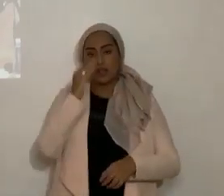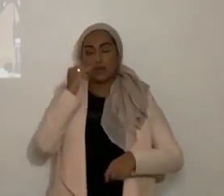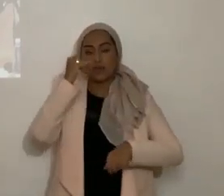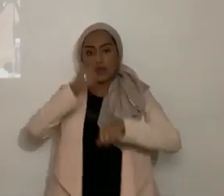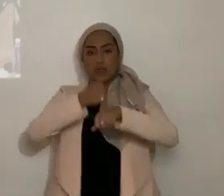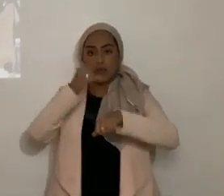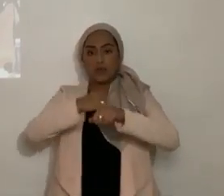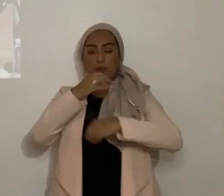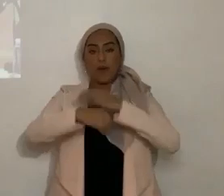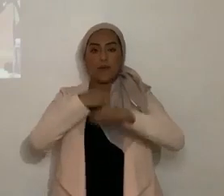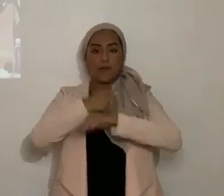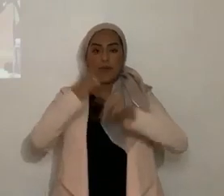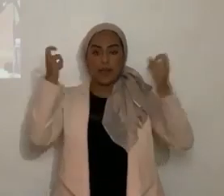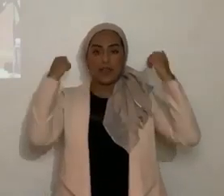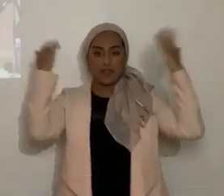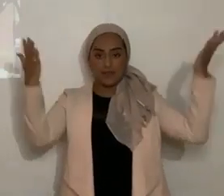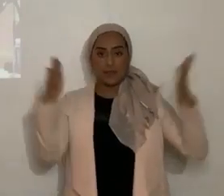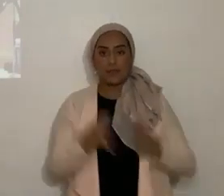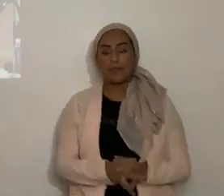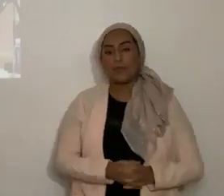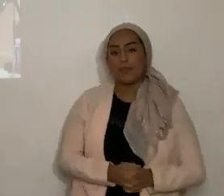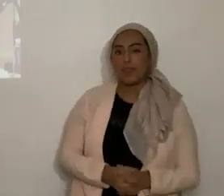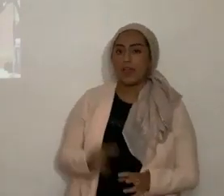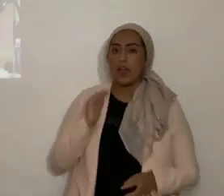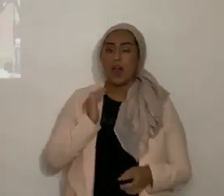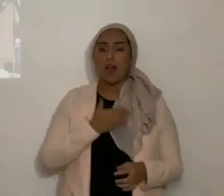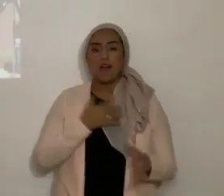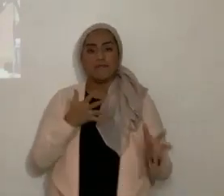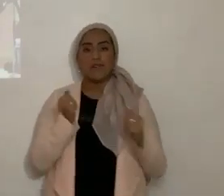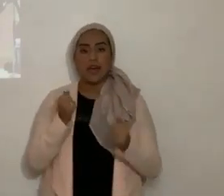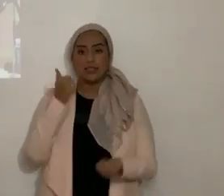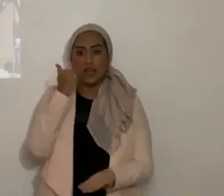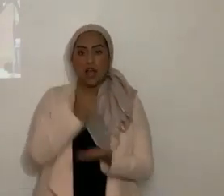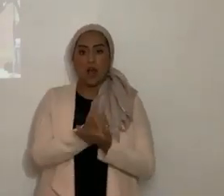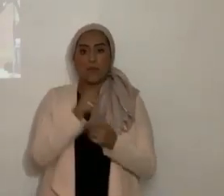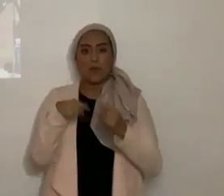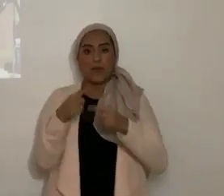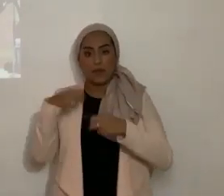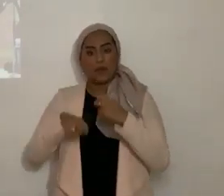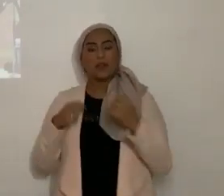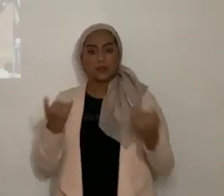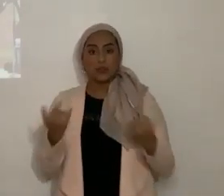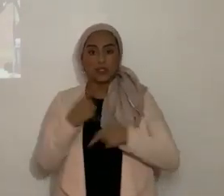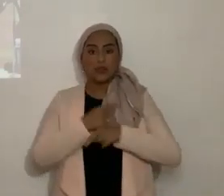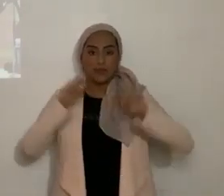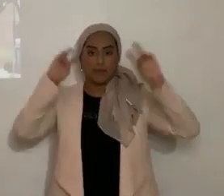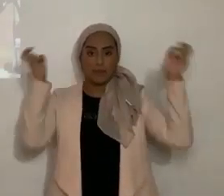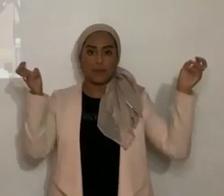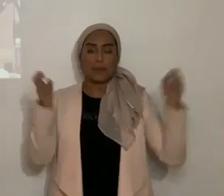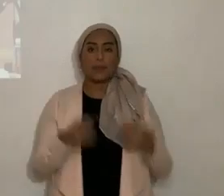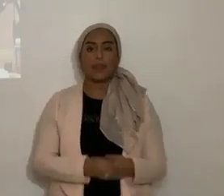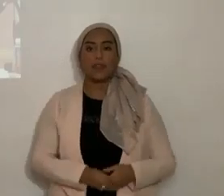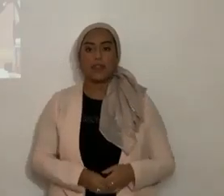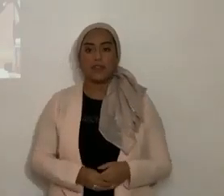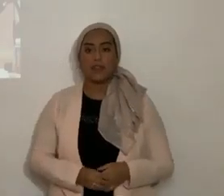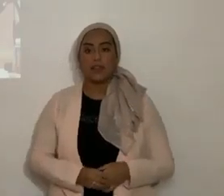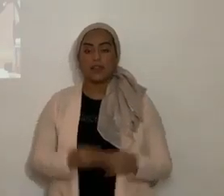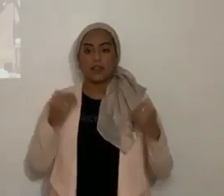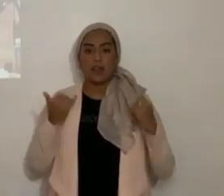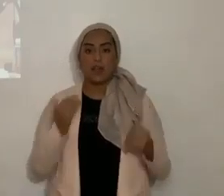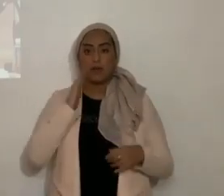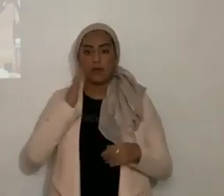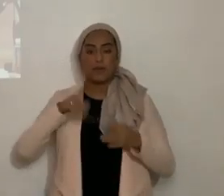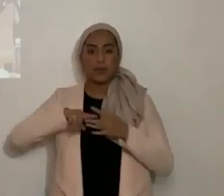de Jacob. ¡Aleluya! Nuestra pronta ayuda en las tribulaciones. Y de eso se trata este tema. Así que vamos a